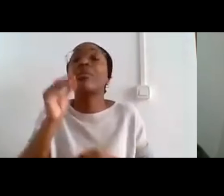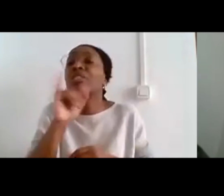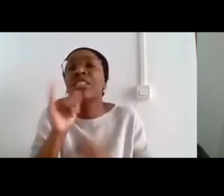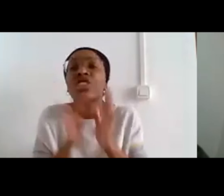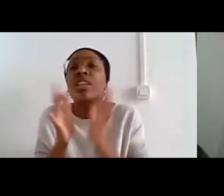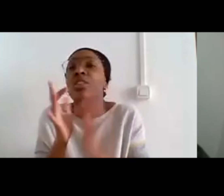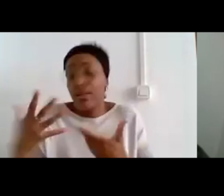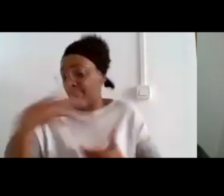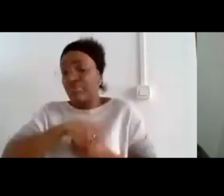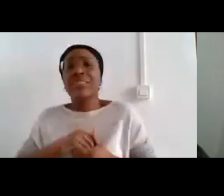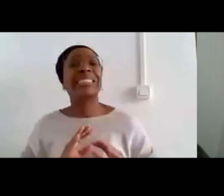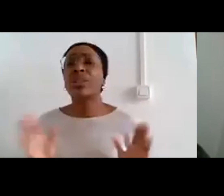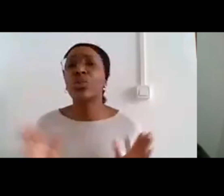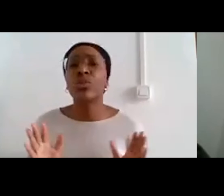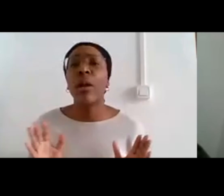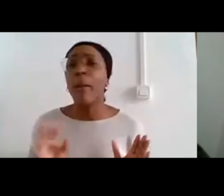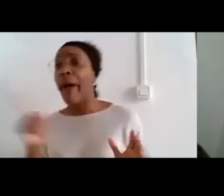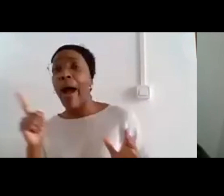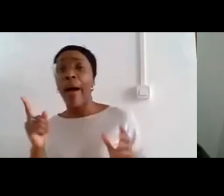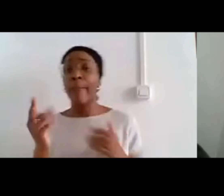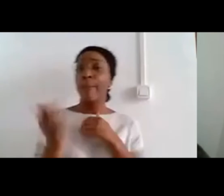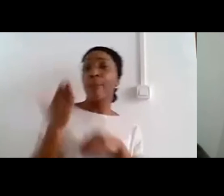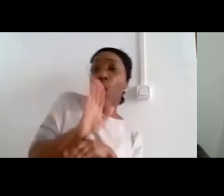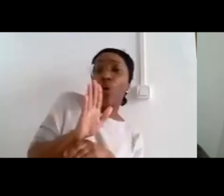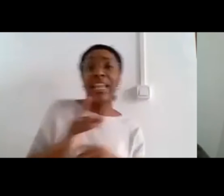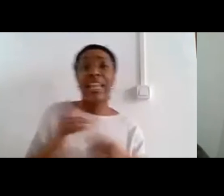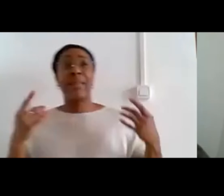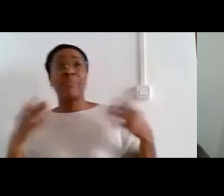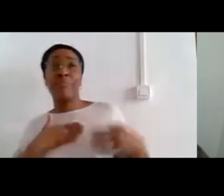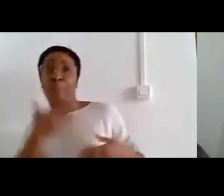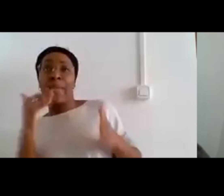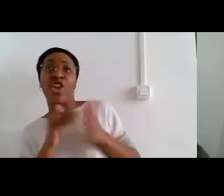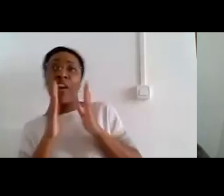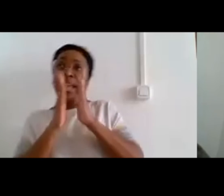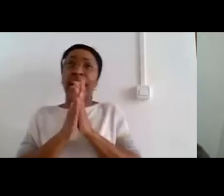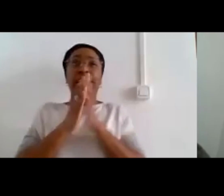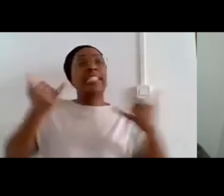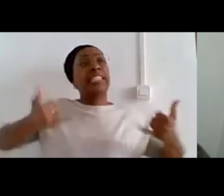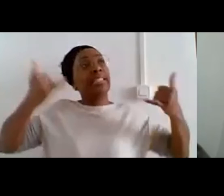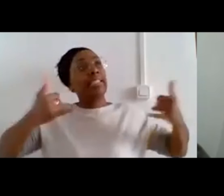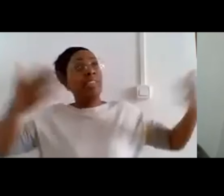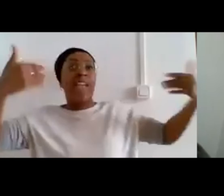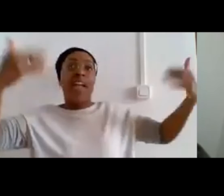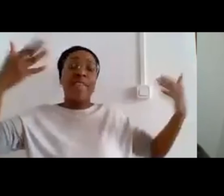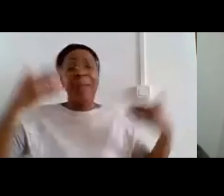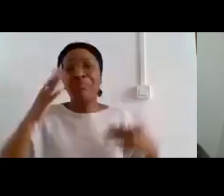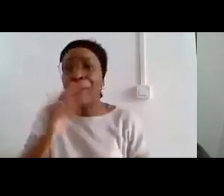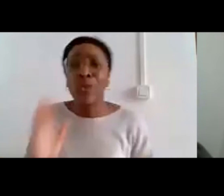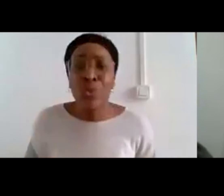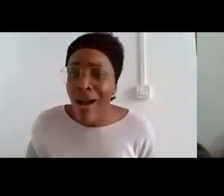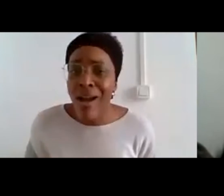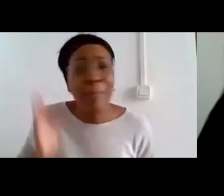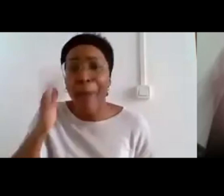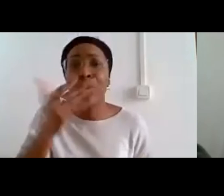On a juste besoin de cela. Et on a besoin de revenir à l'essentiel, frères et sœurs. On est trop parfois dans